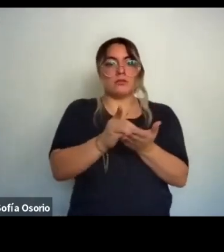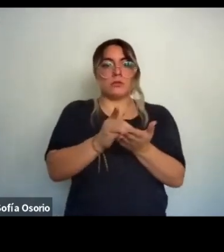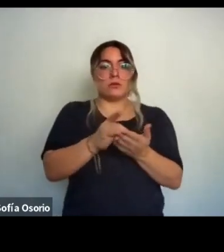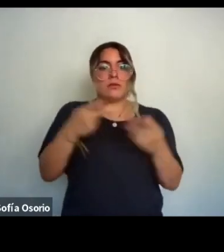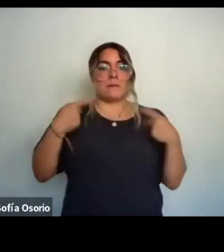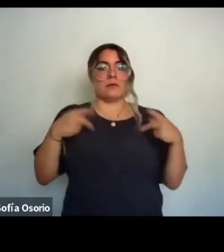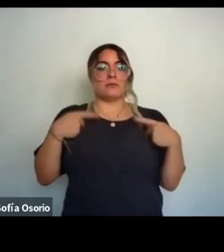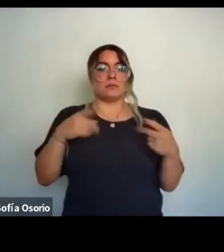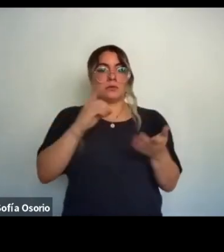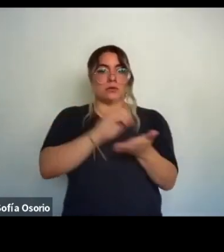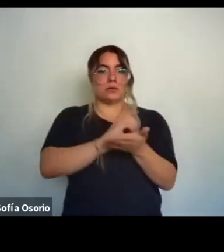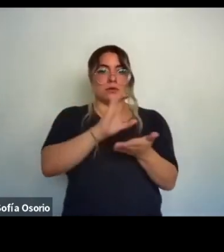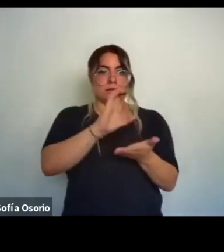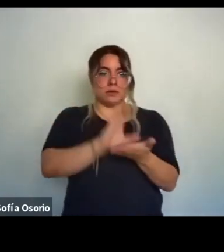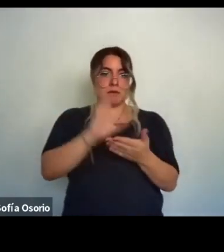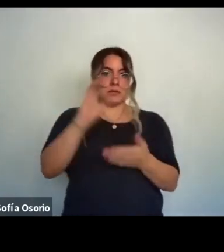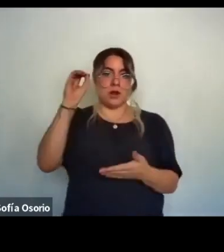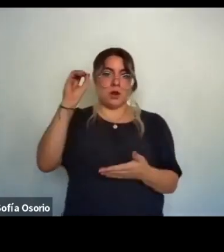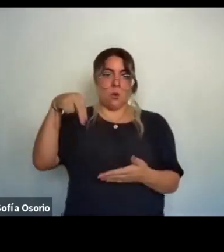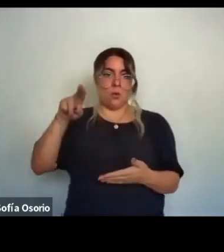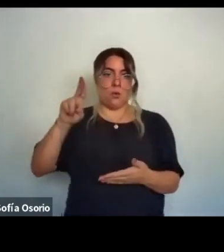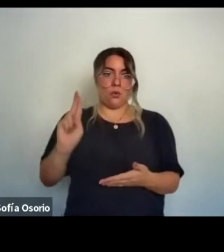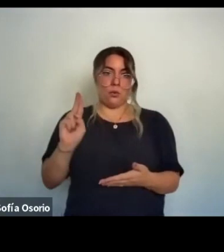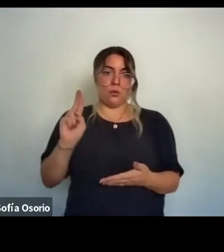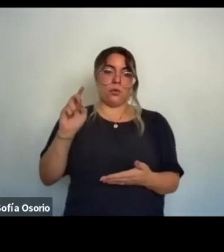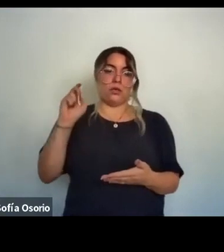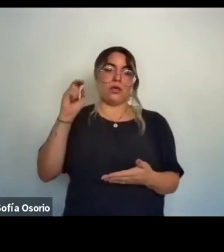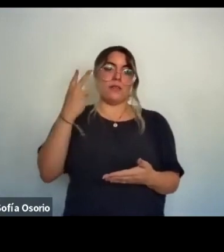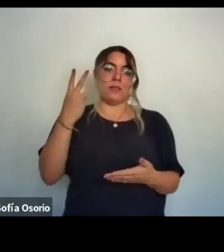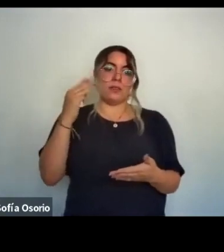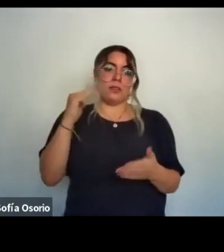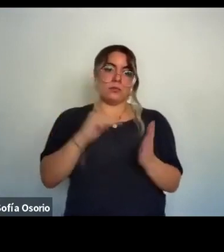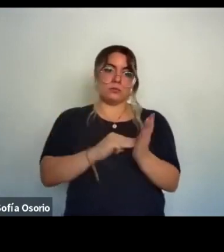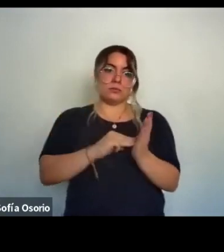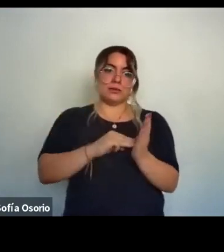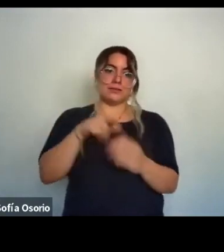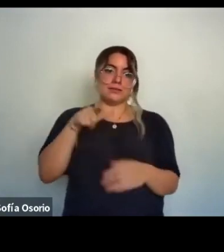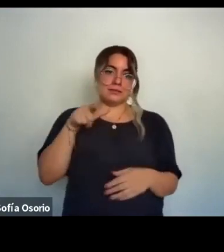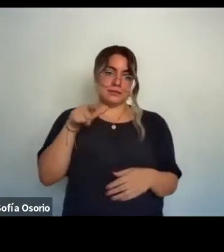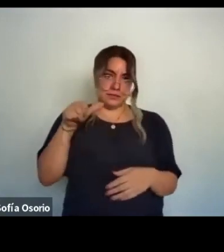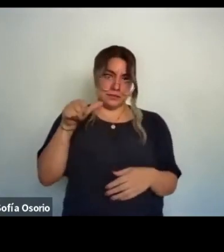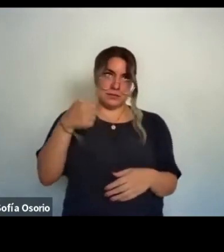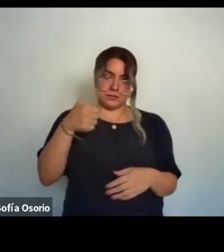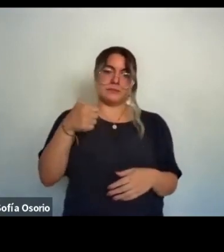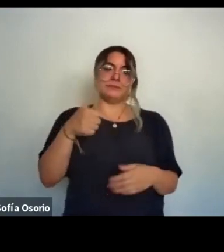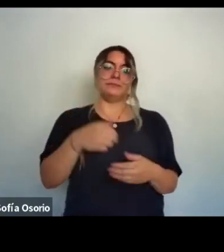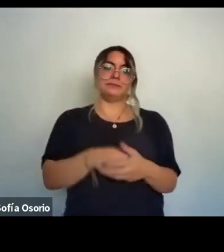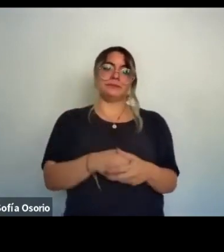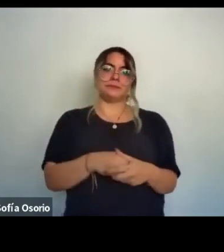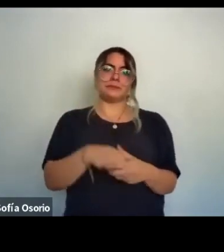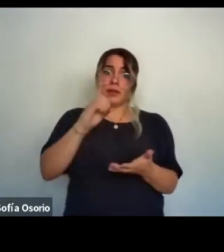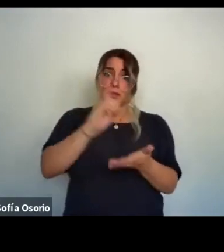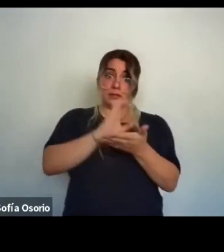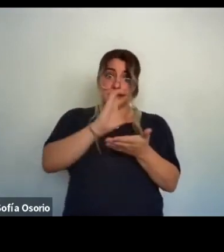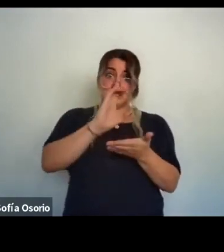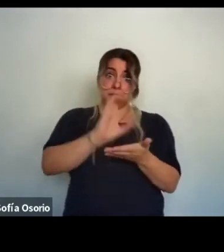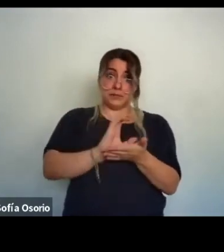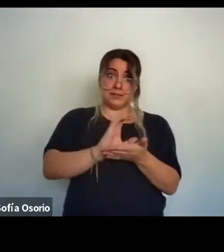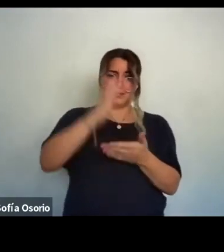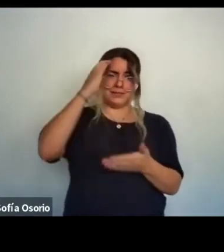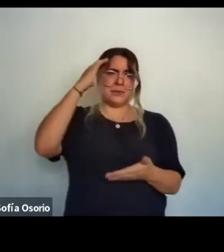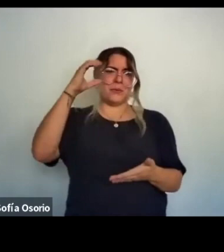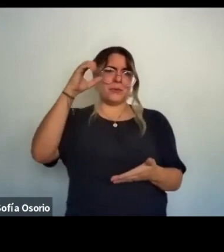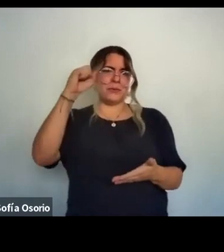emitió por la ONU en 2006, ¿no? Veamos qué dice. La discapacidad es un concepto que evoluciona y que resulta de la